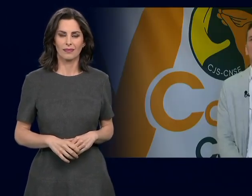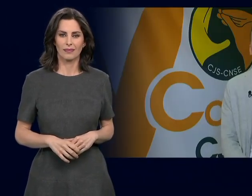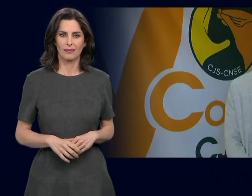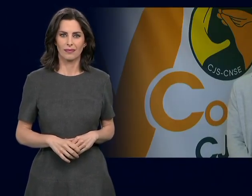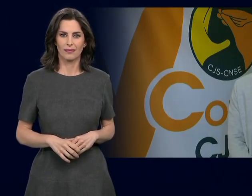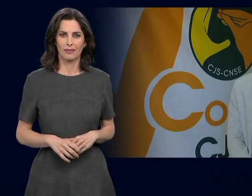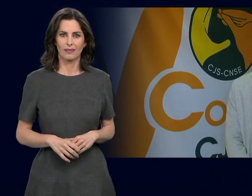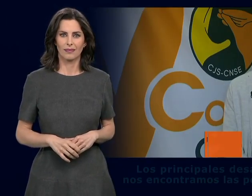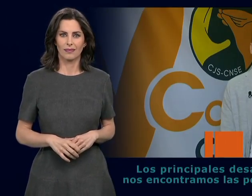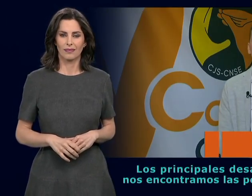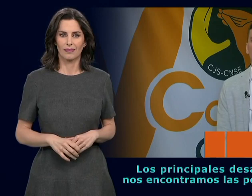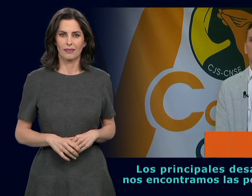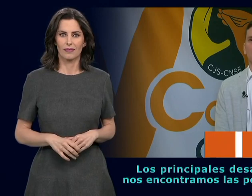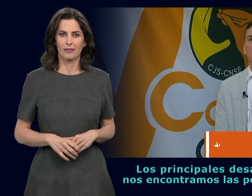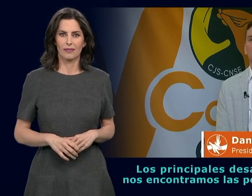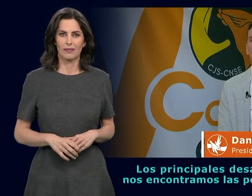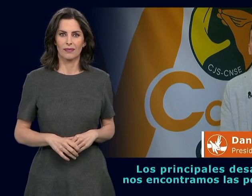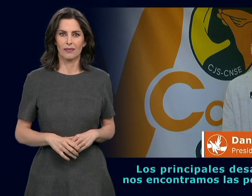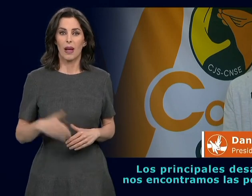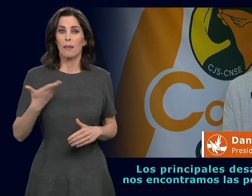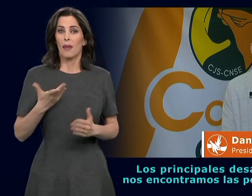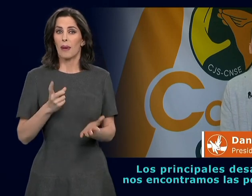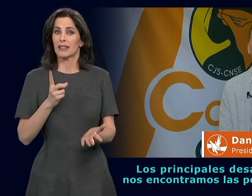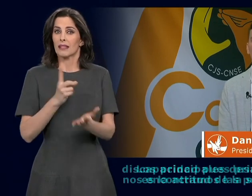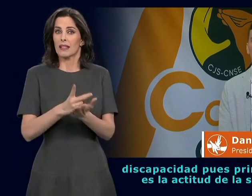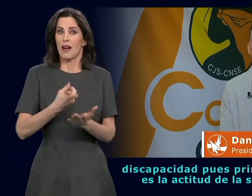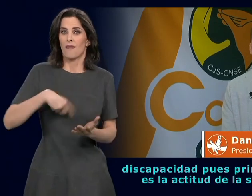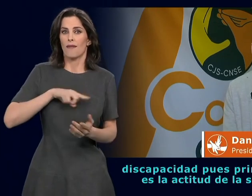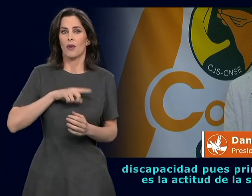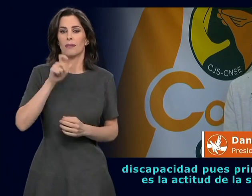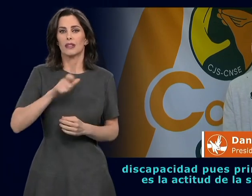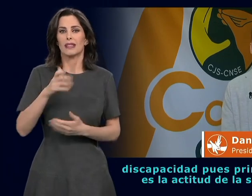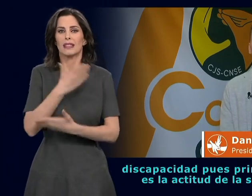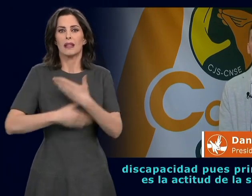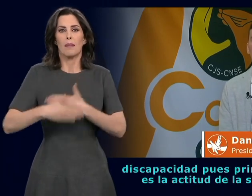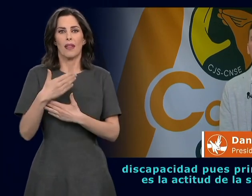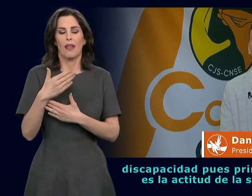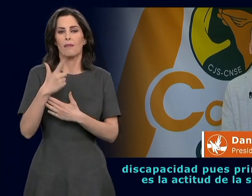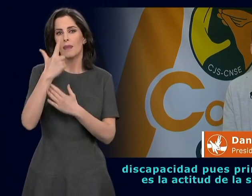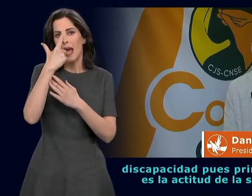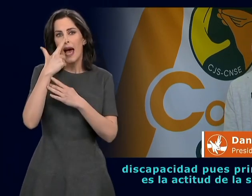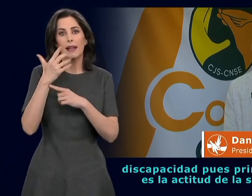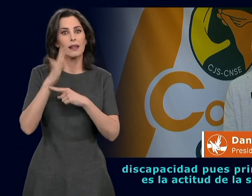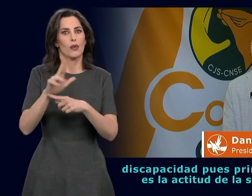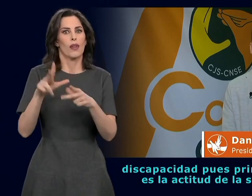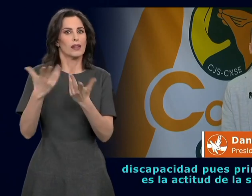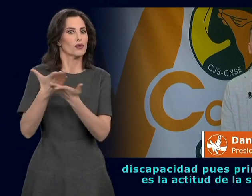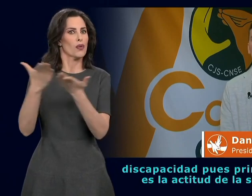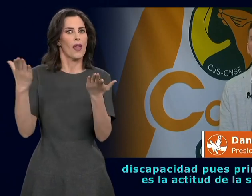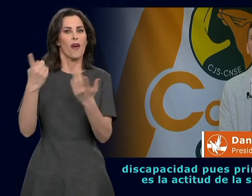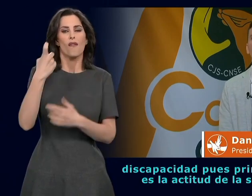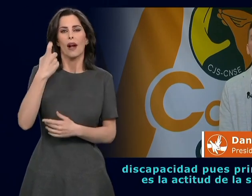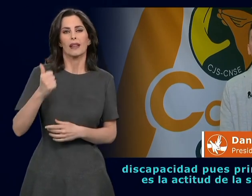Los principales desafíos que nos encontramos las personas con discapacidad, pues principalmente es la actitud de la